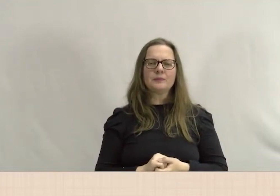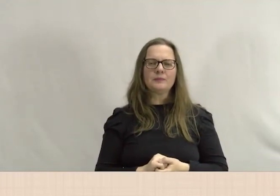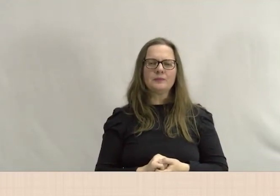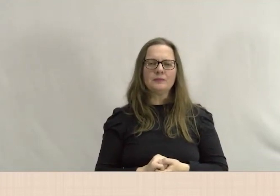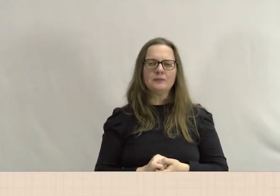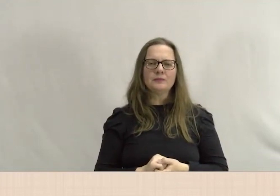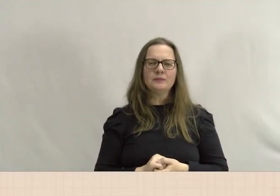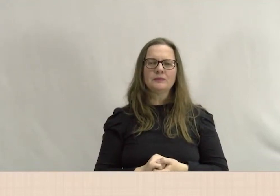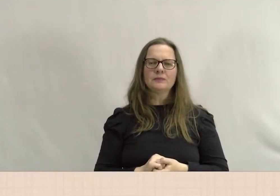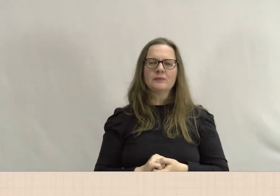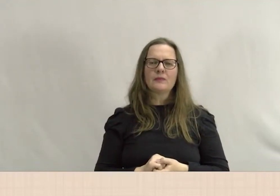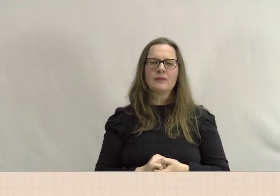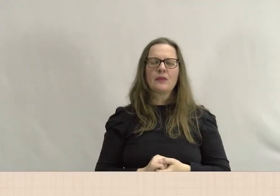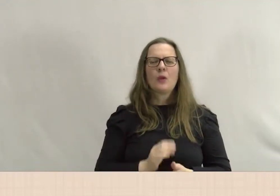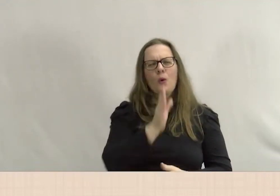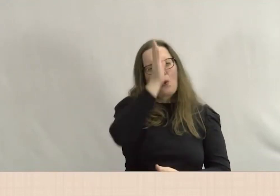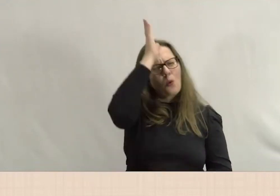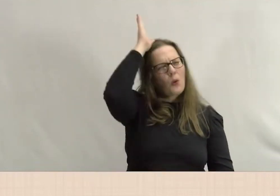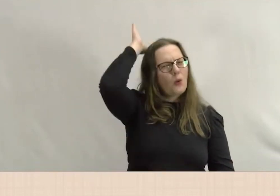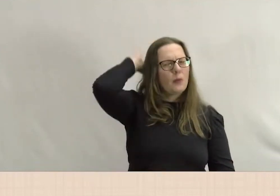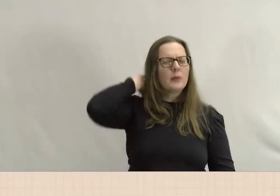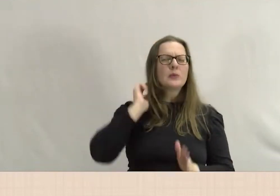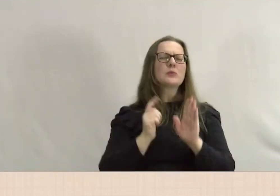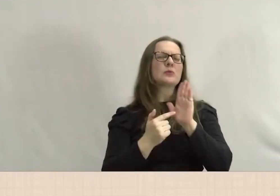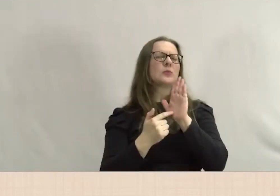que a desconexão fez?